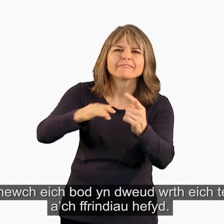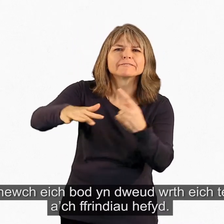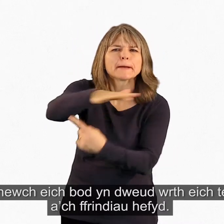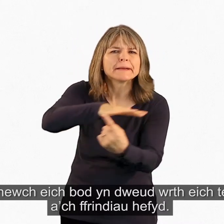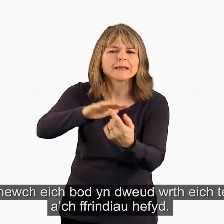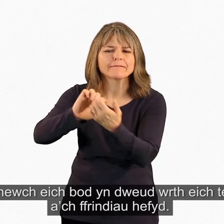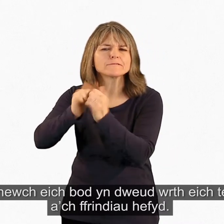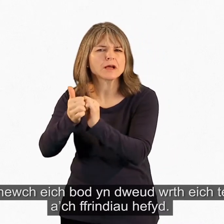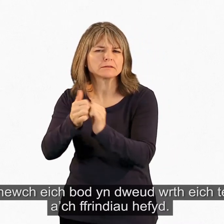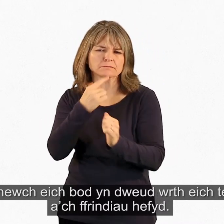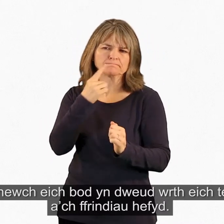'ch ffrindiau hefyd